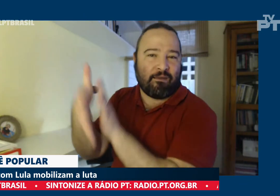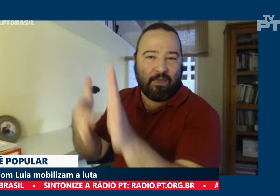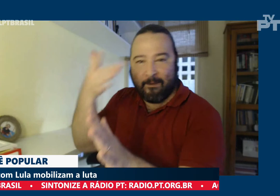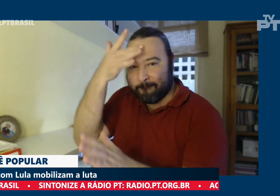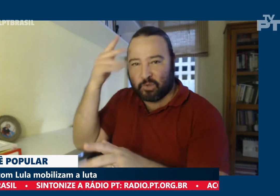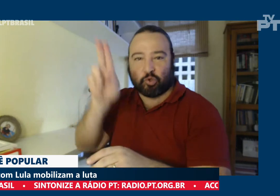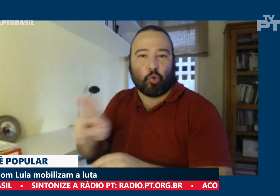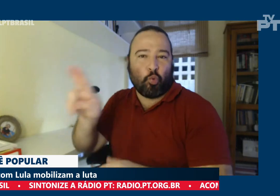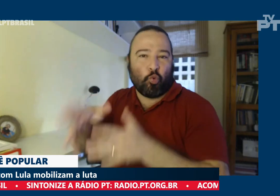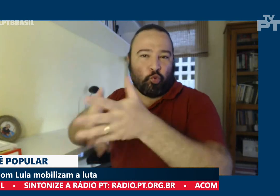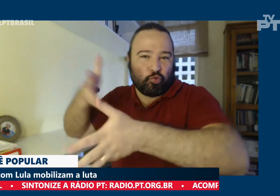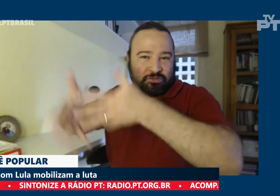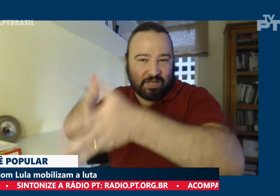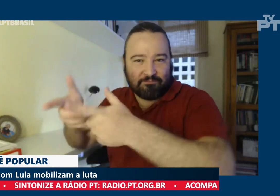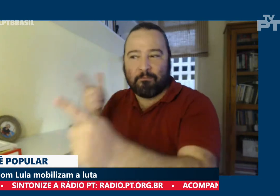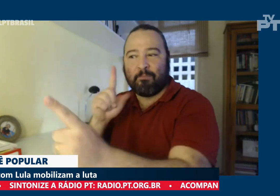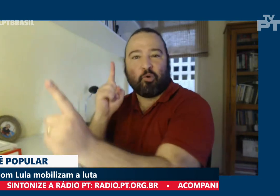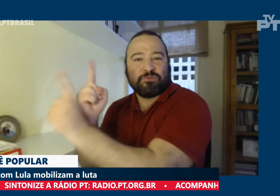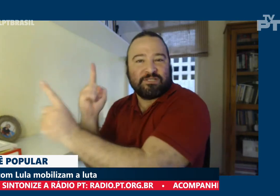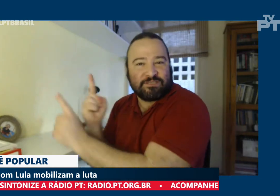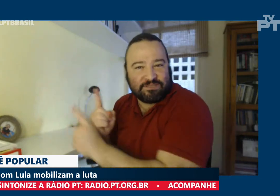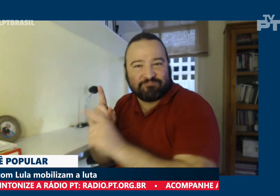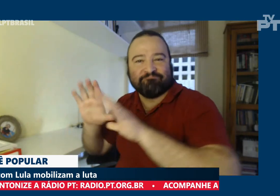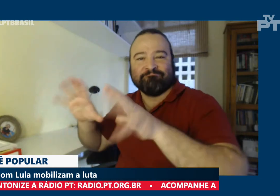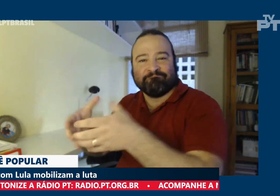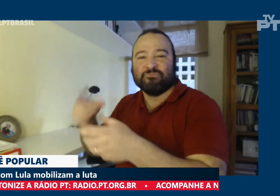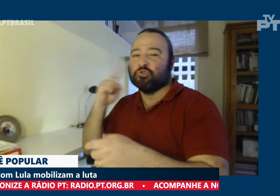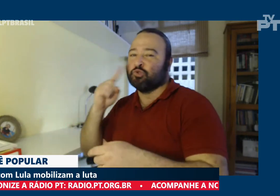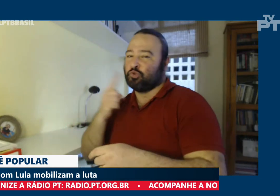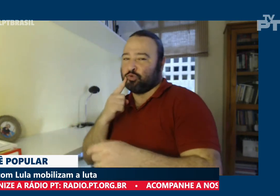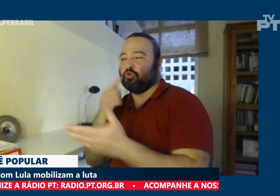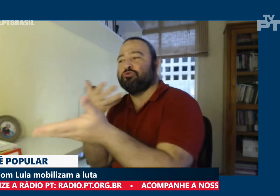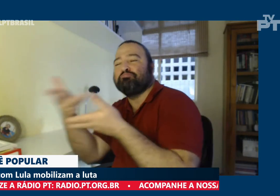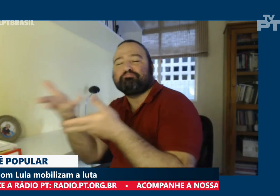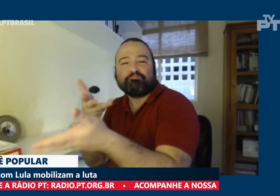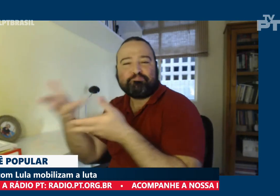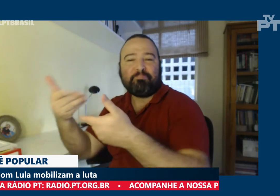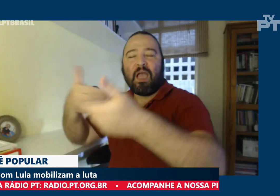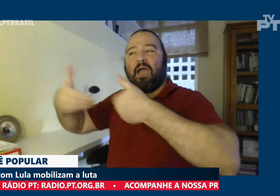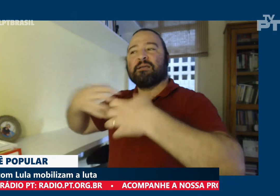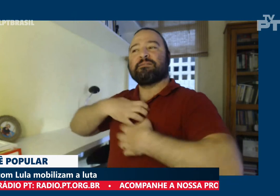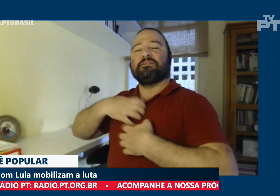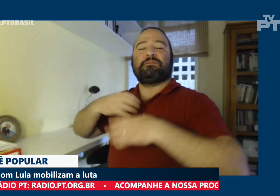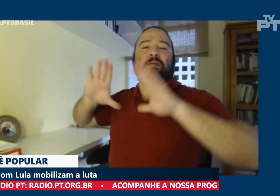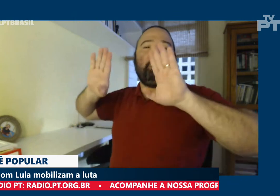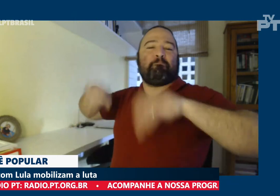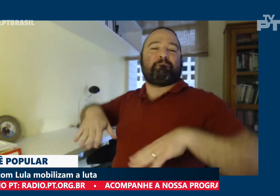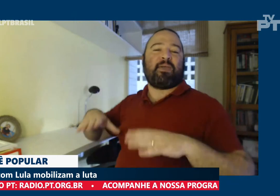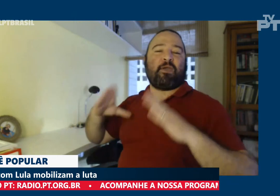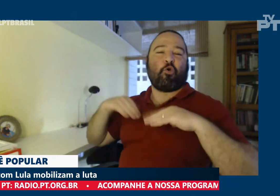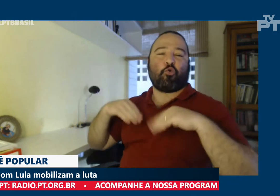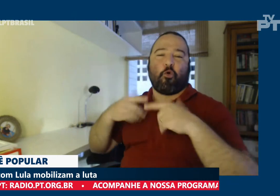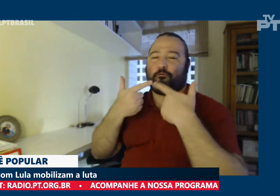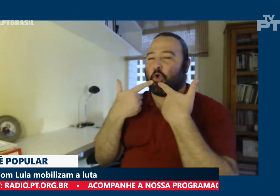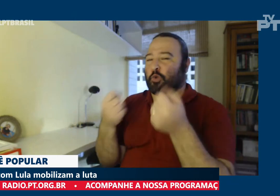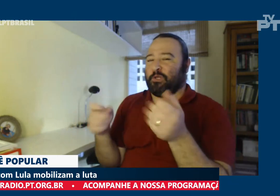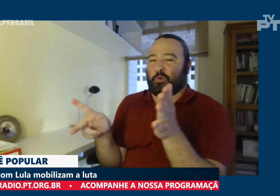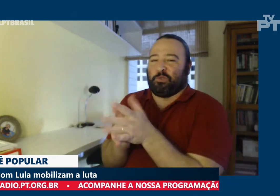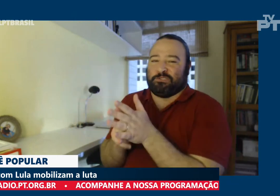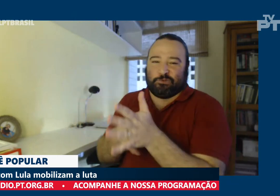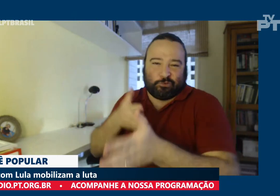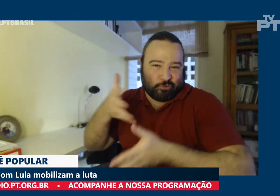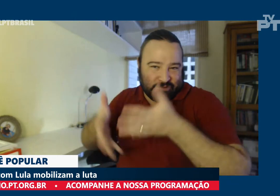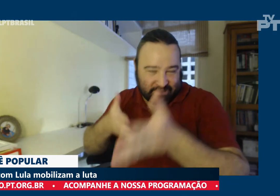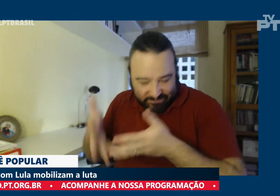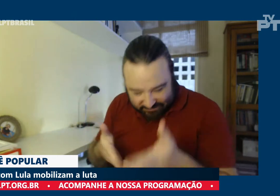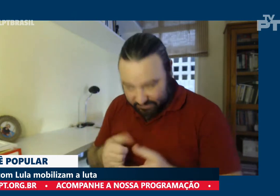nos locais, ampliando a comunicação por meio da língua de sinais, em espaços de encontro, de trocas.